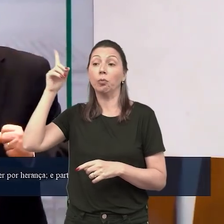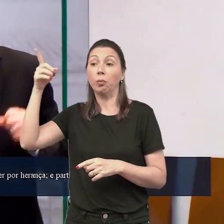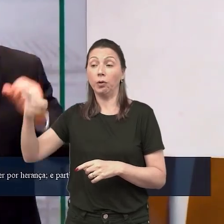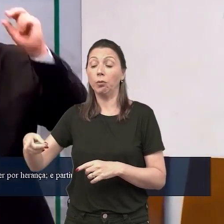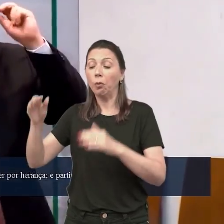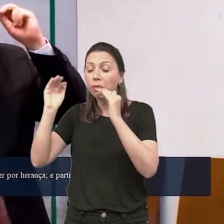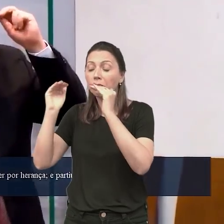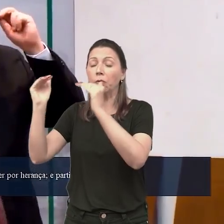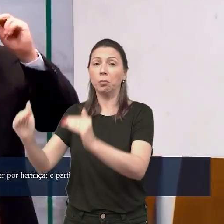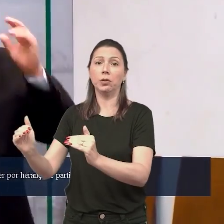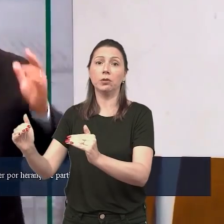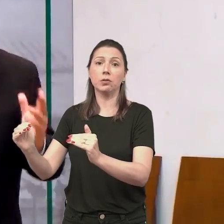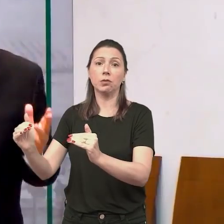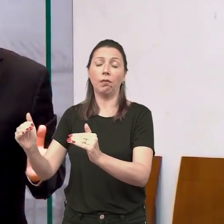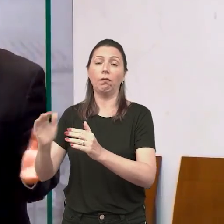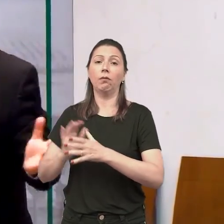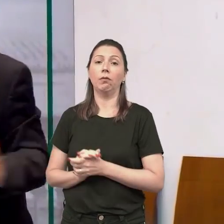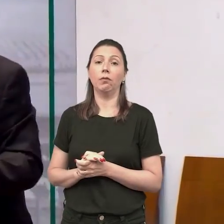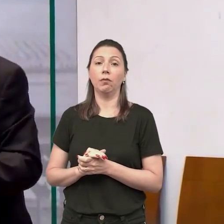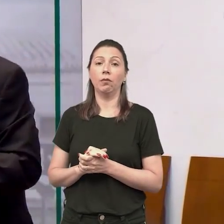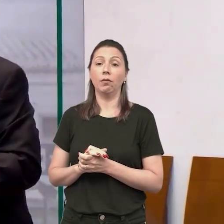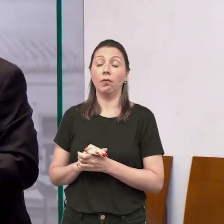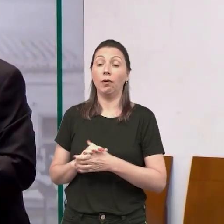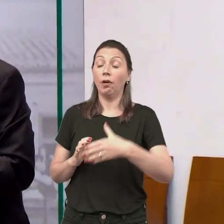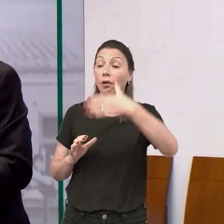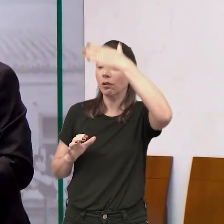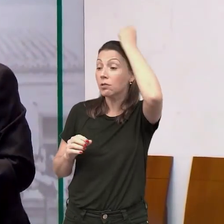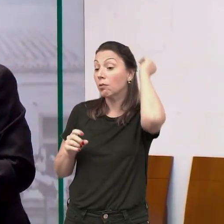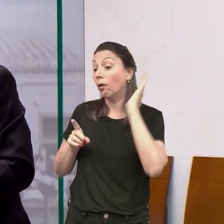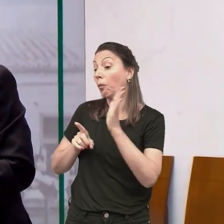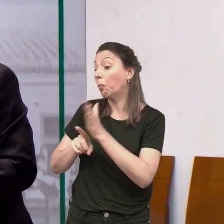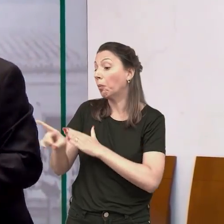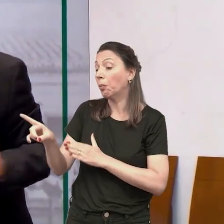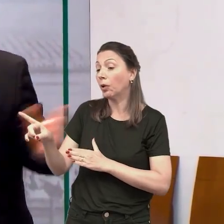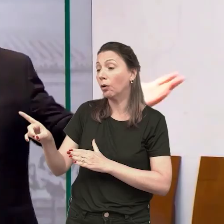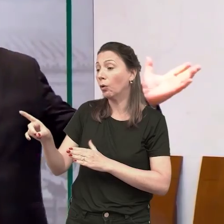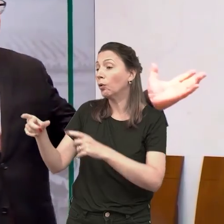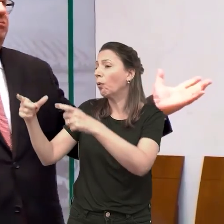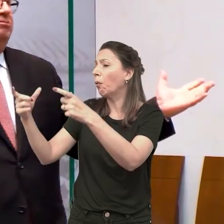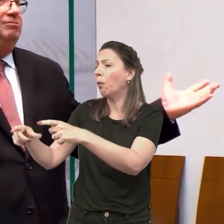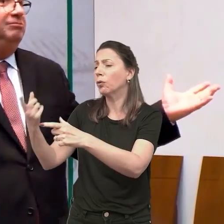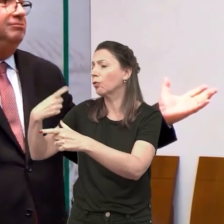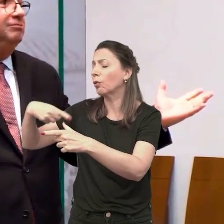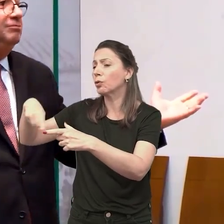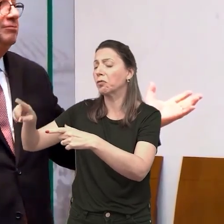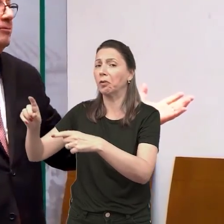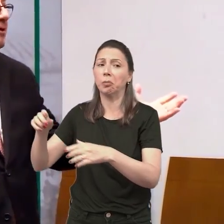obedecer. Agora, Sara perguntou, mas nós vamos para onde? Ele diz, não sei.